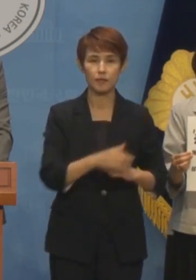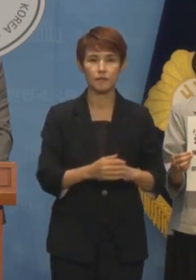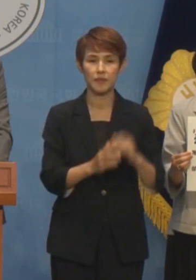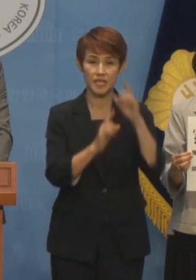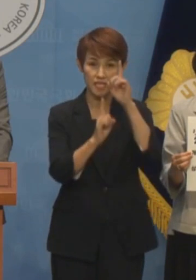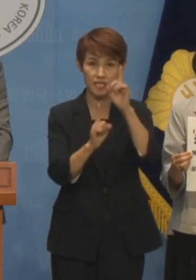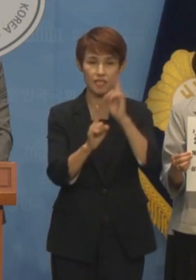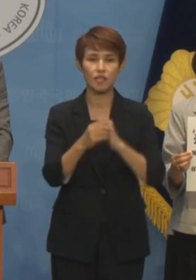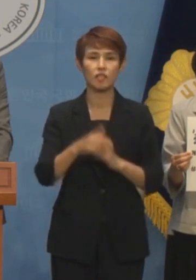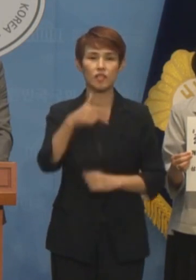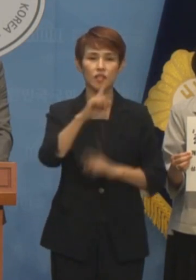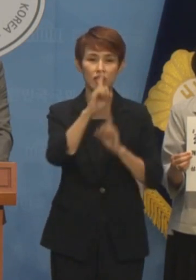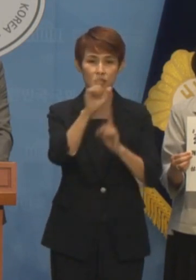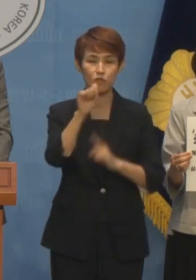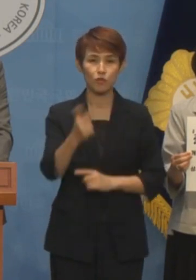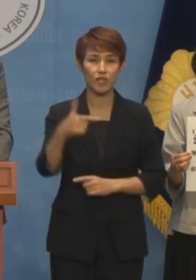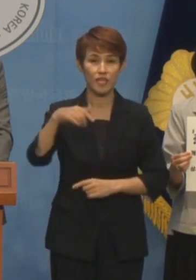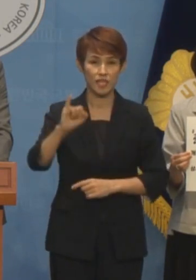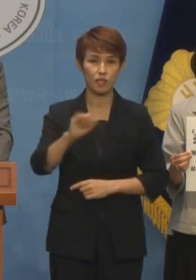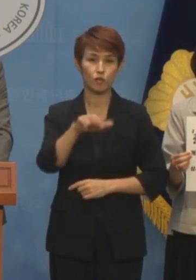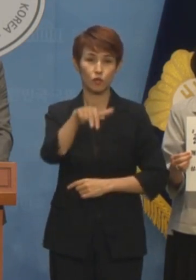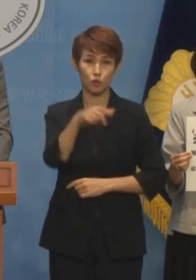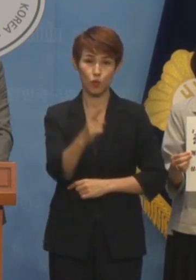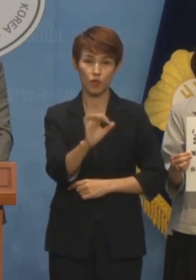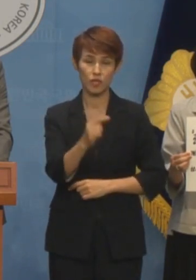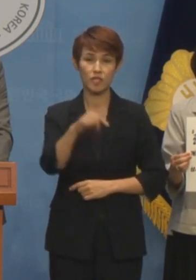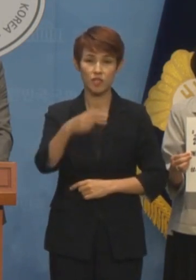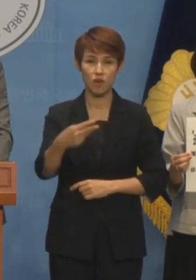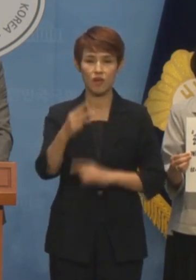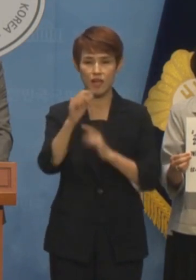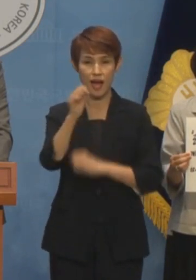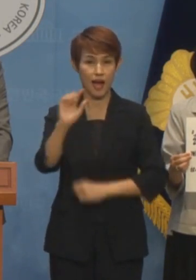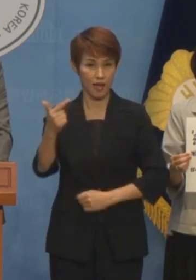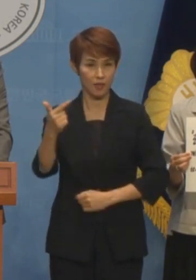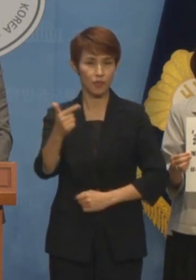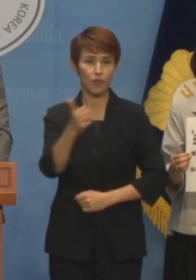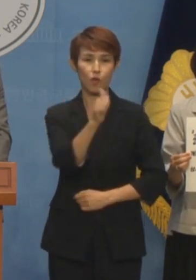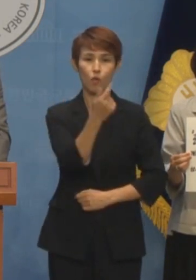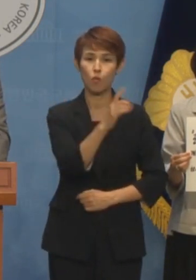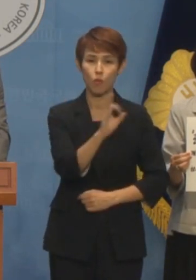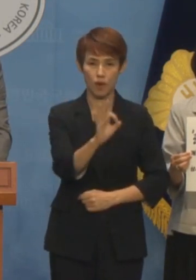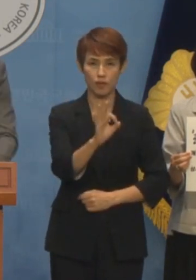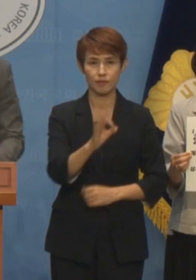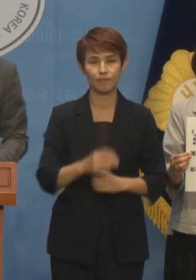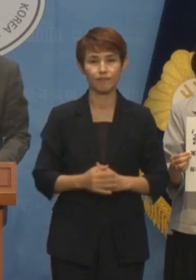이정헌, 이훈기, 조인철, 한민수, 황정아,